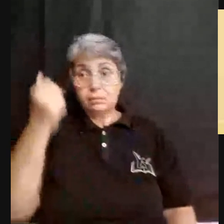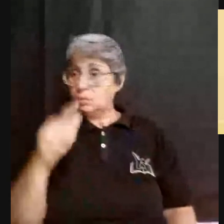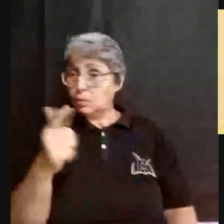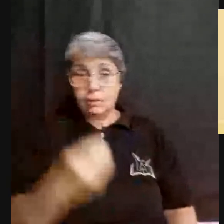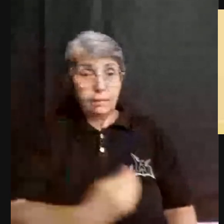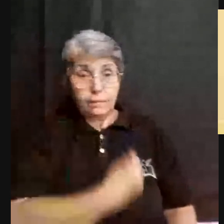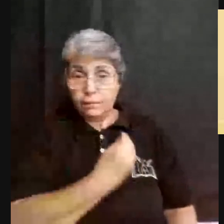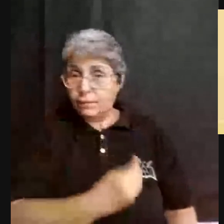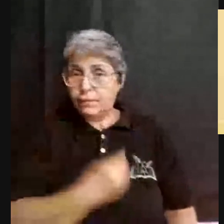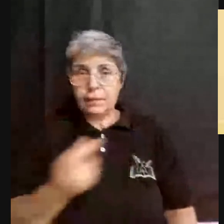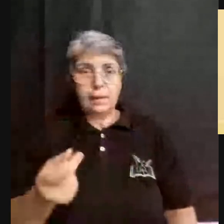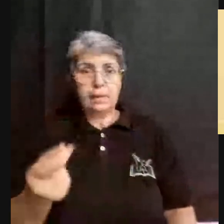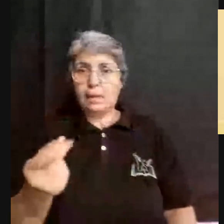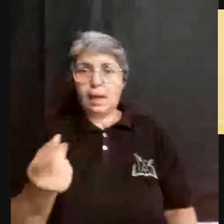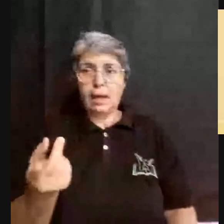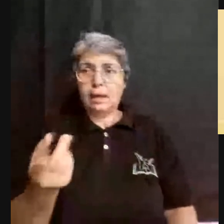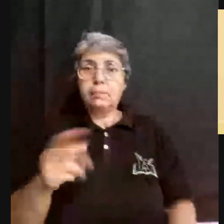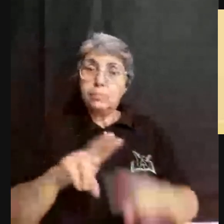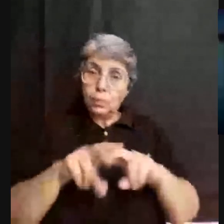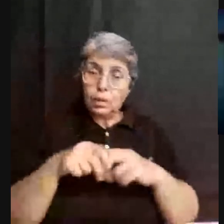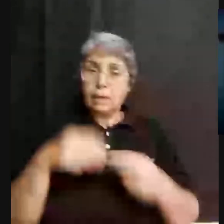seu errôneo curso de ação.